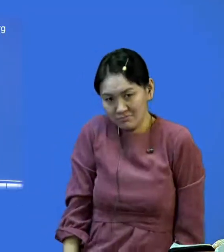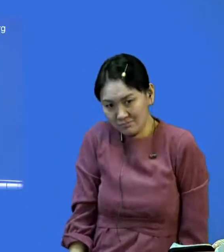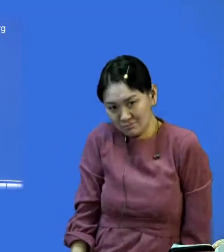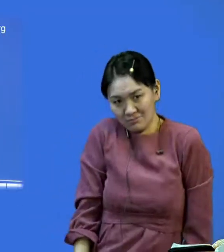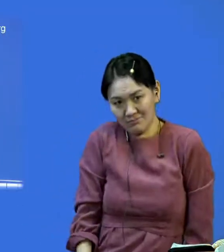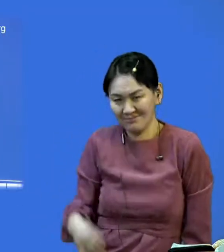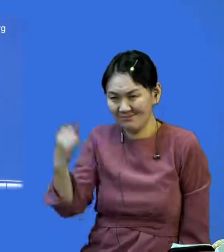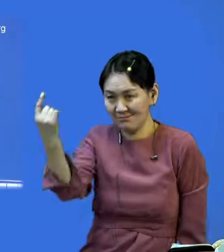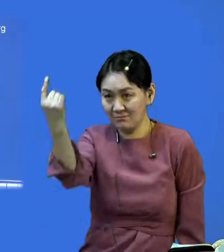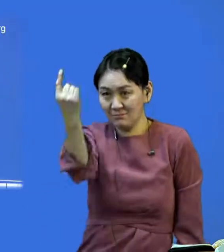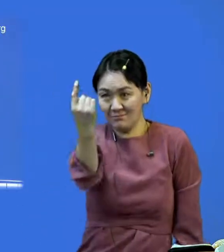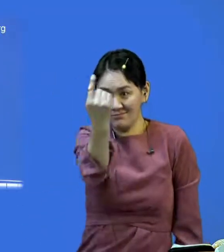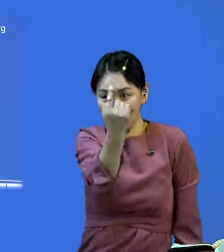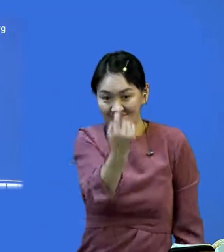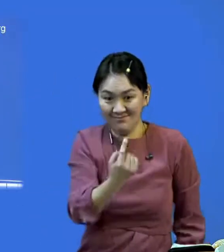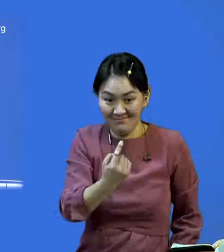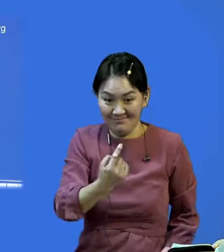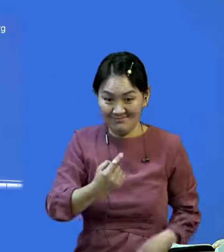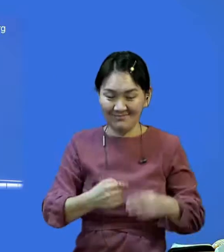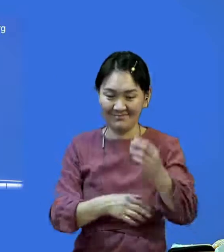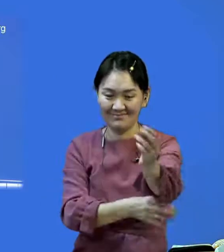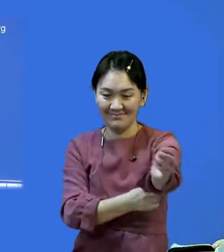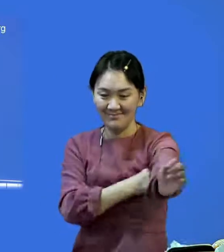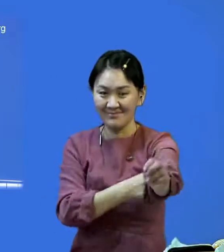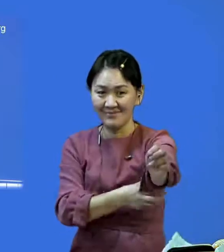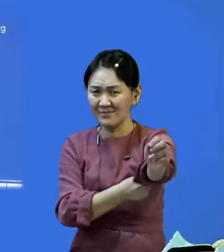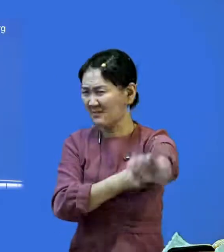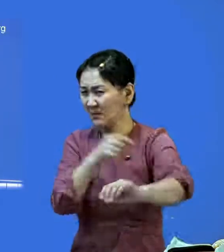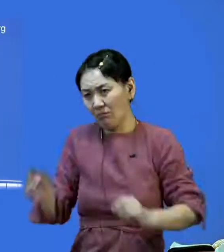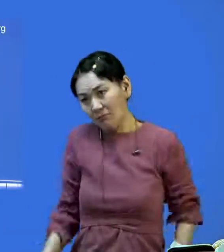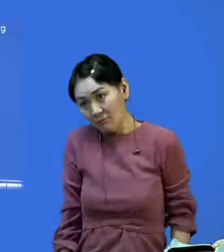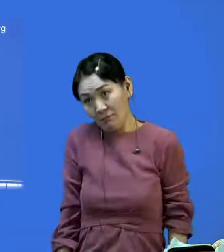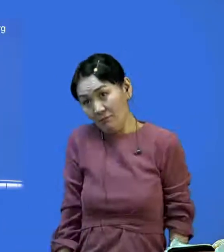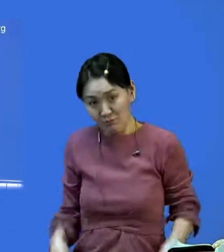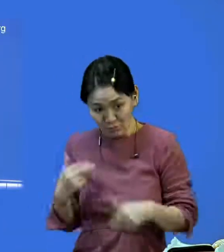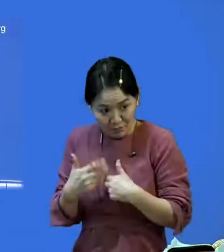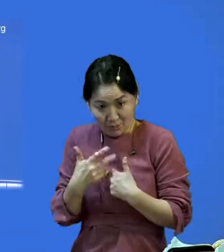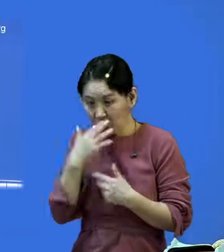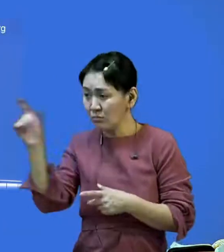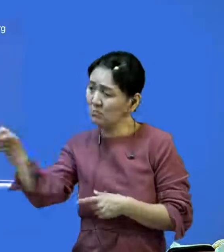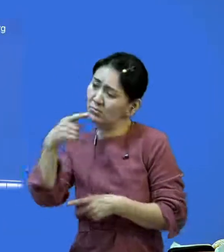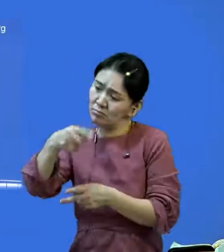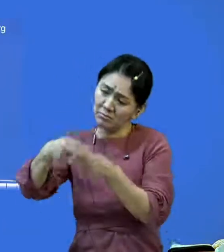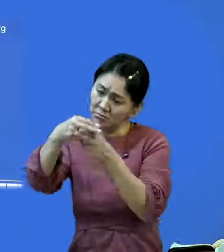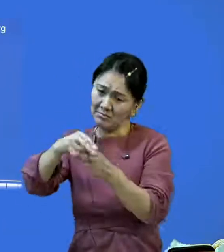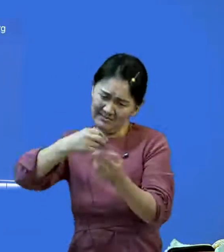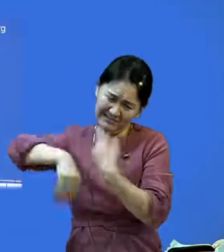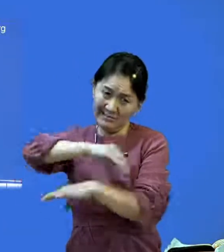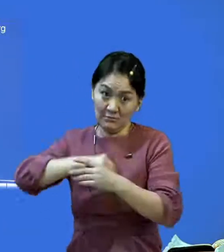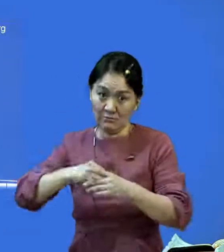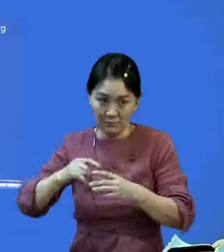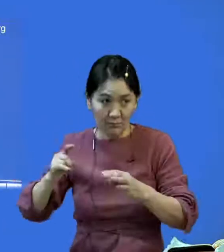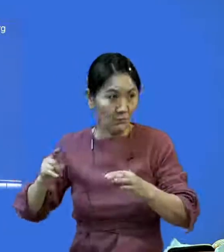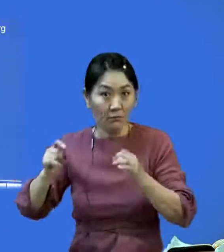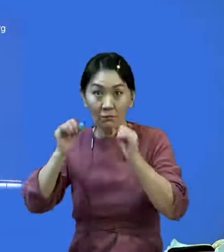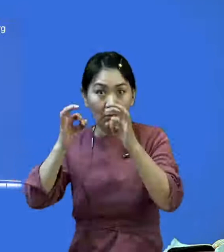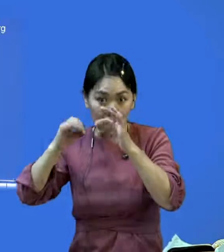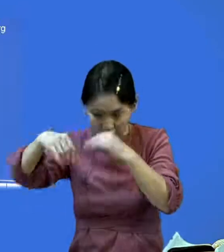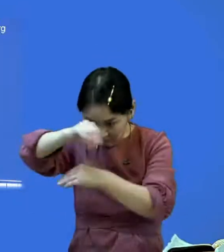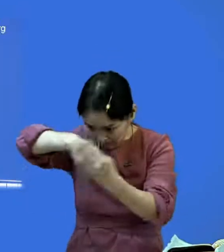Тэгээ түүнийг тайлж явуул гэсэн. Энэ юу хэлж байна вэ гэхээр